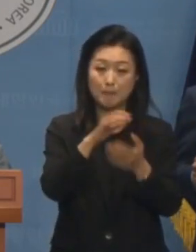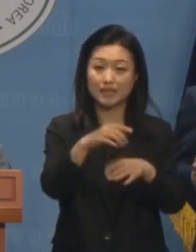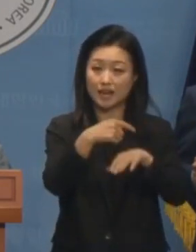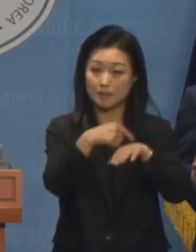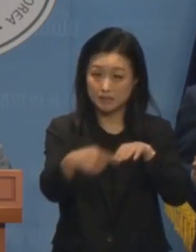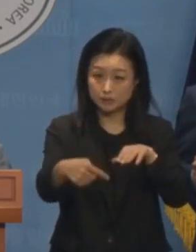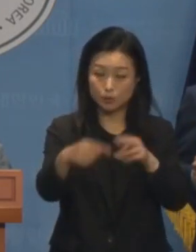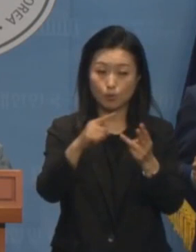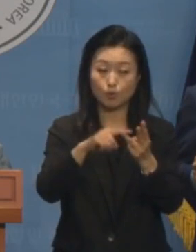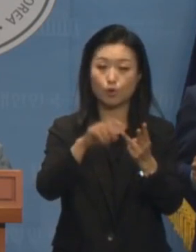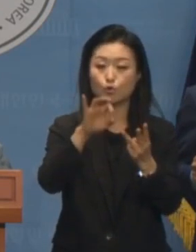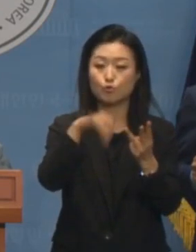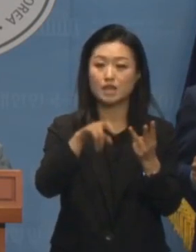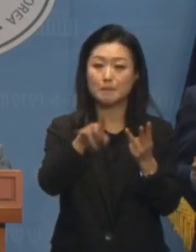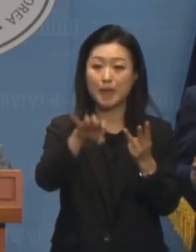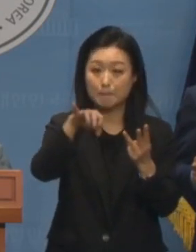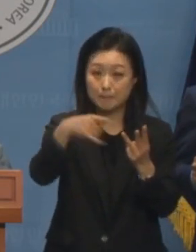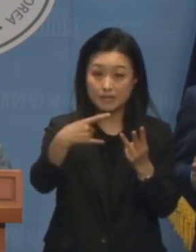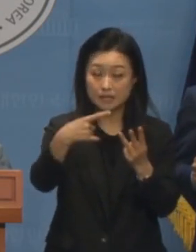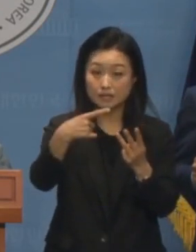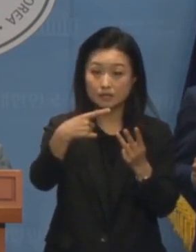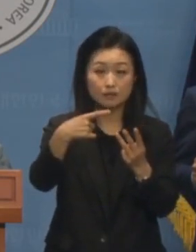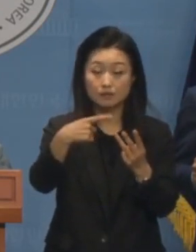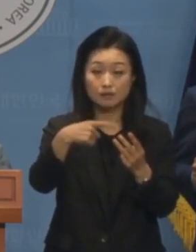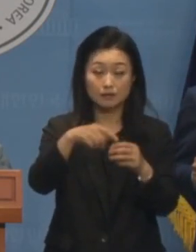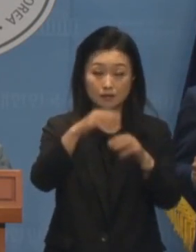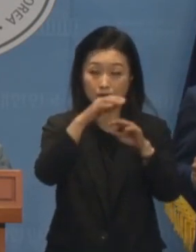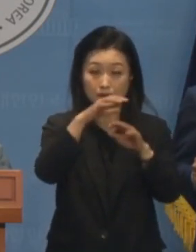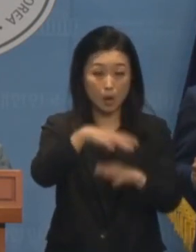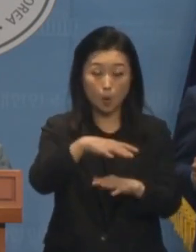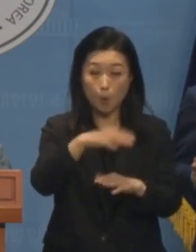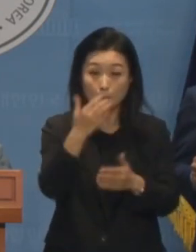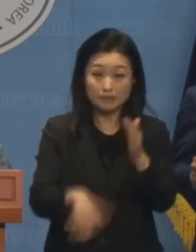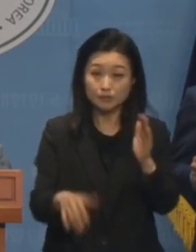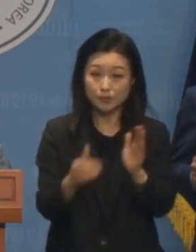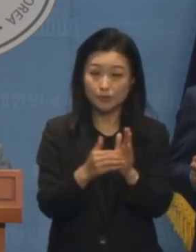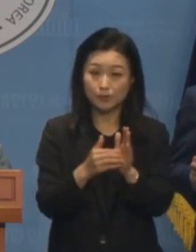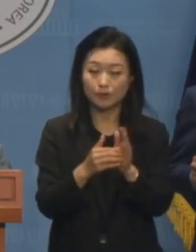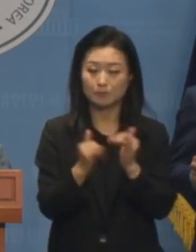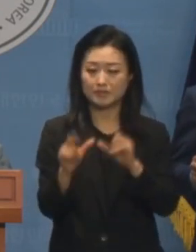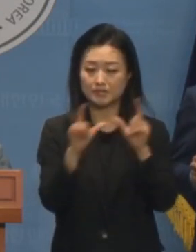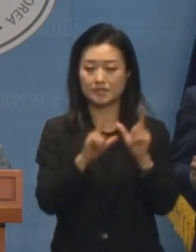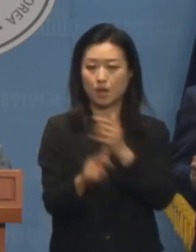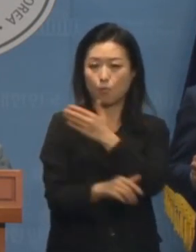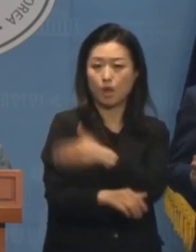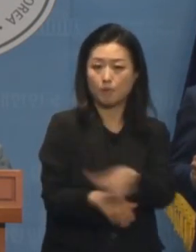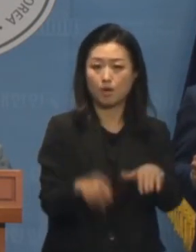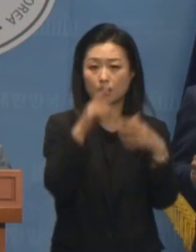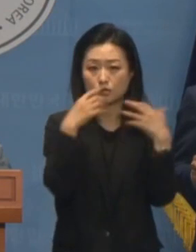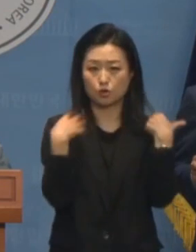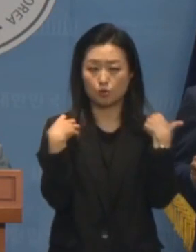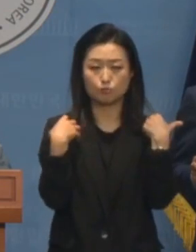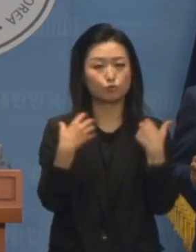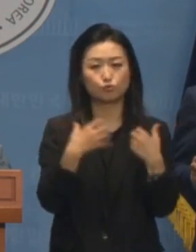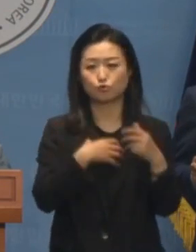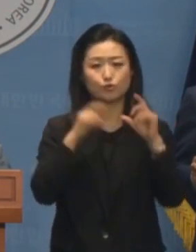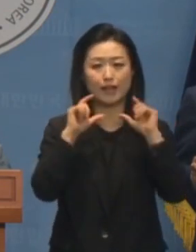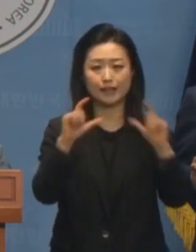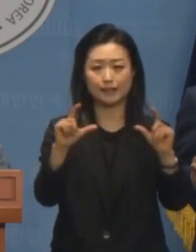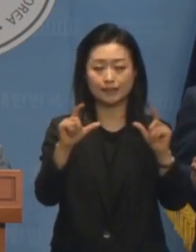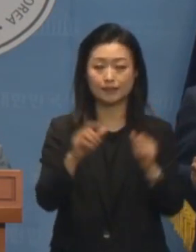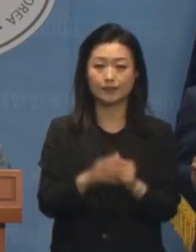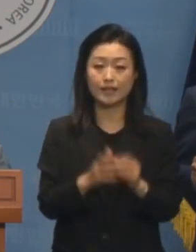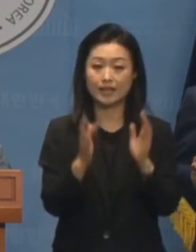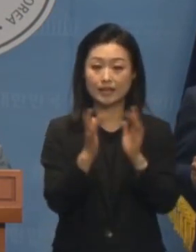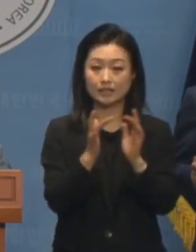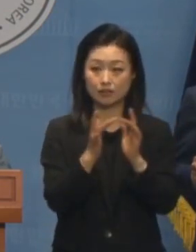있었습니다. 오늘 우리는 거대 플랫폼 기업에 굴복해 민생 경제를 외면한 정부를 규탄하고 제대로 된